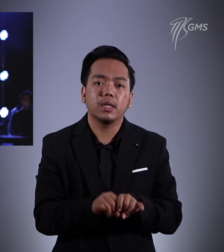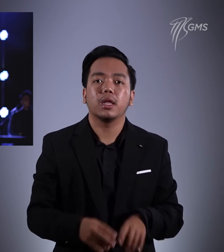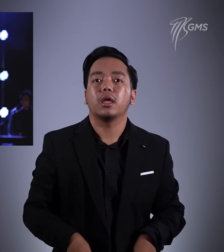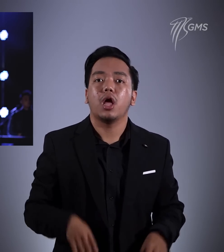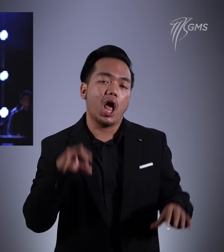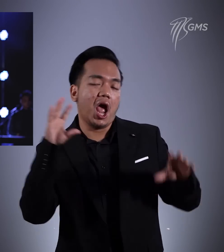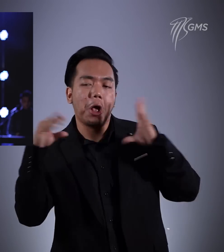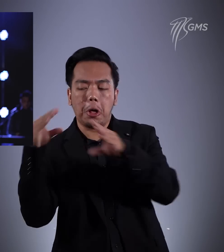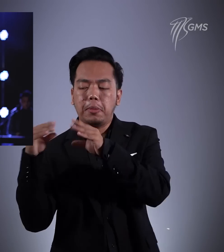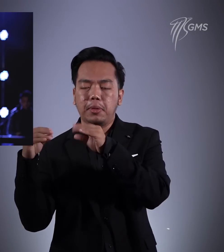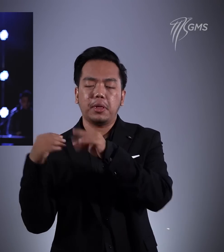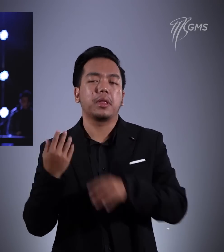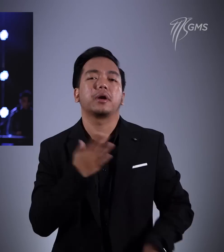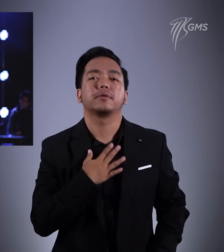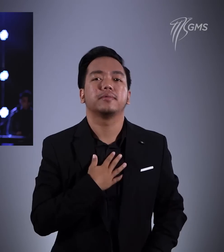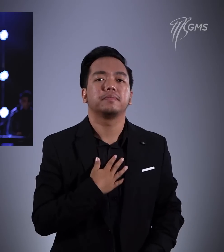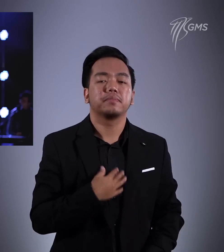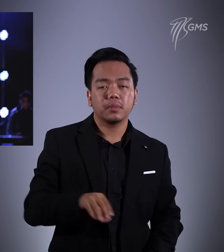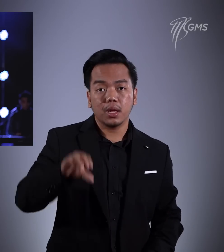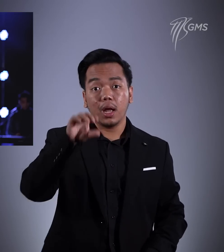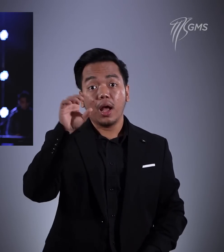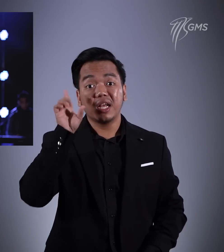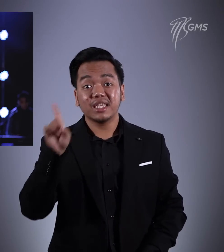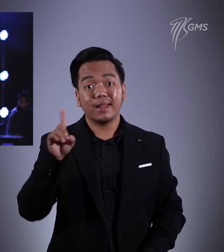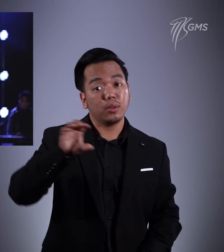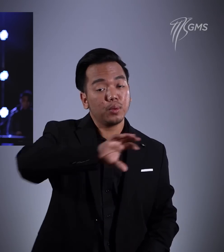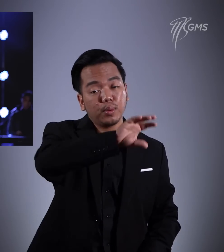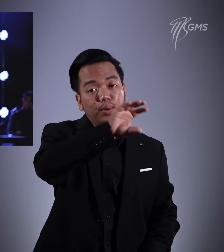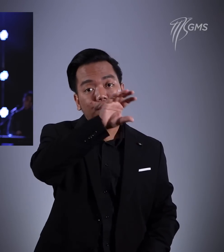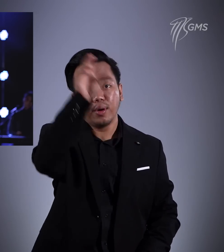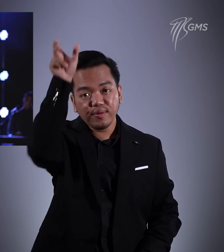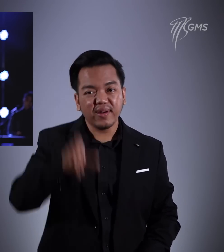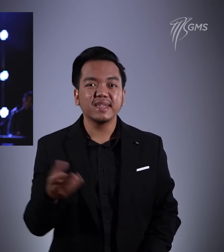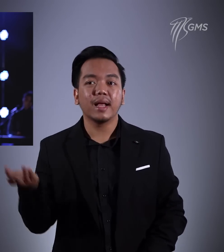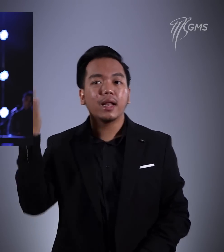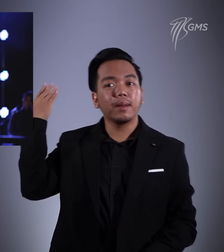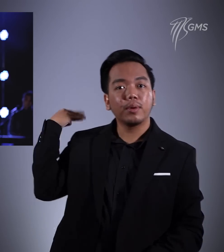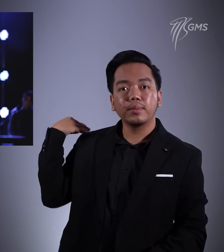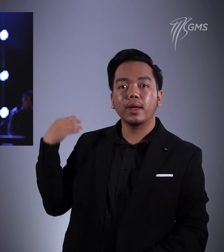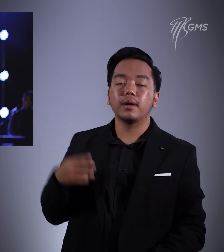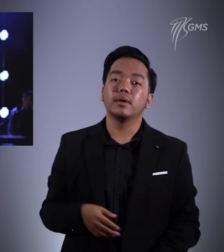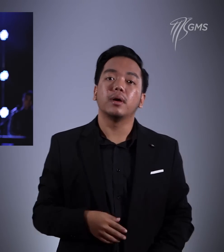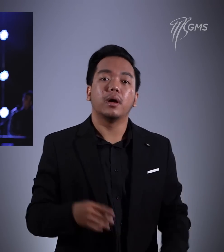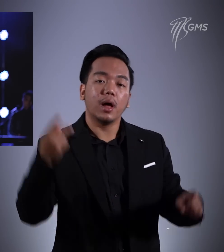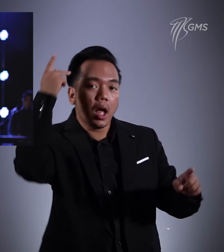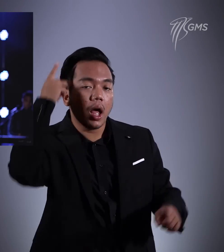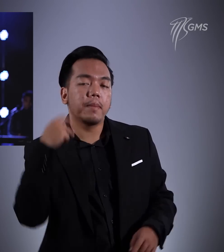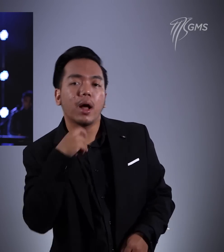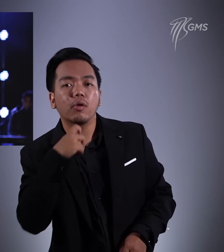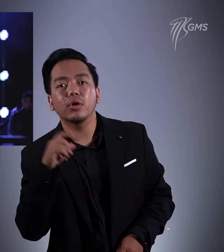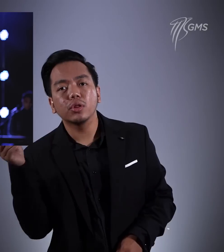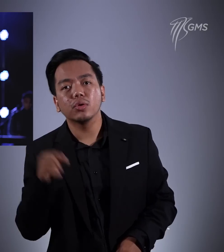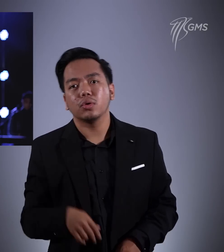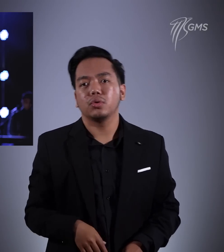Ayat satu pasal sebelumnya, Habakuk terdengar seperti lancang dan berani sekali sama Tuhan.